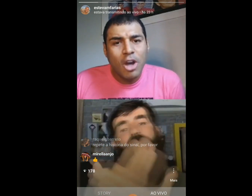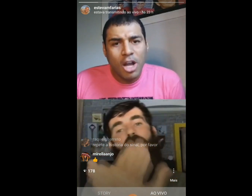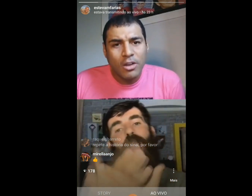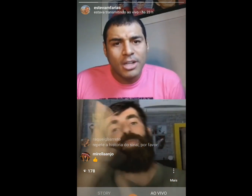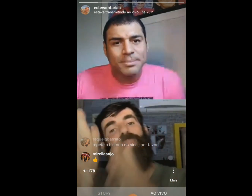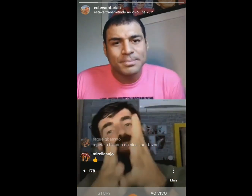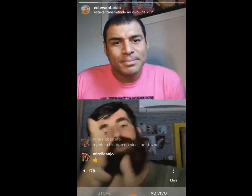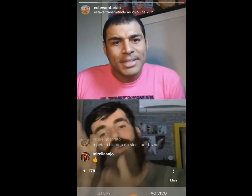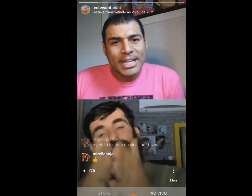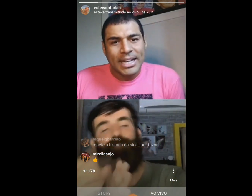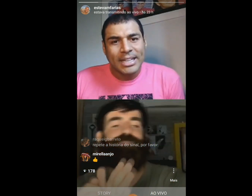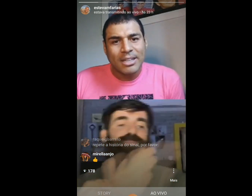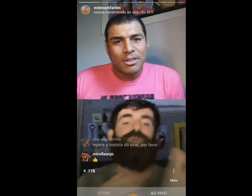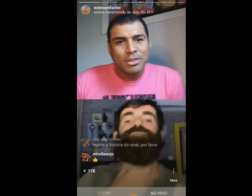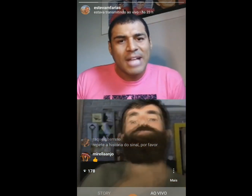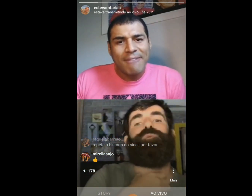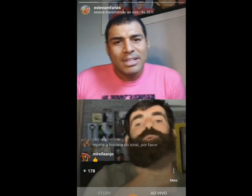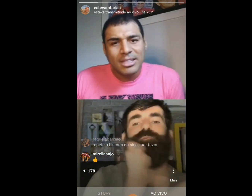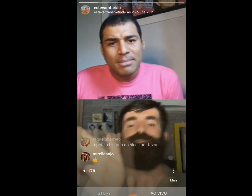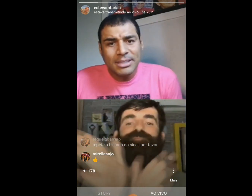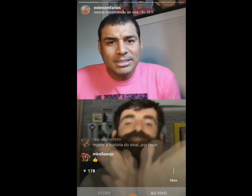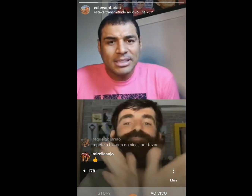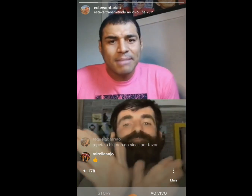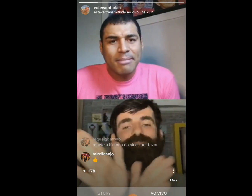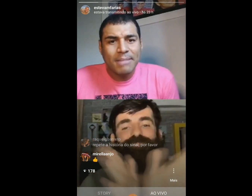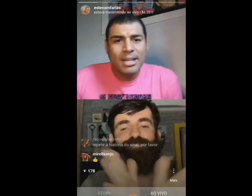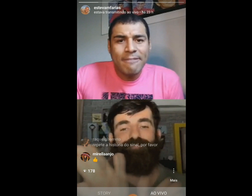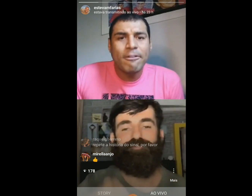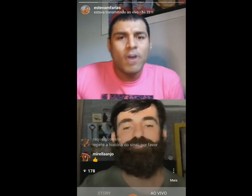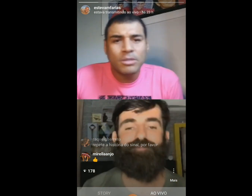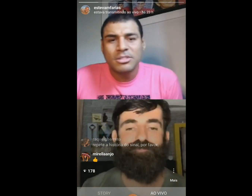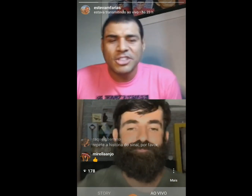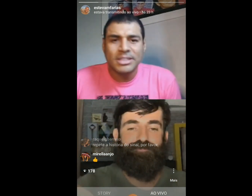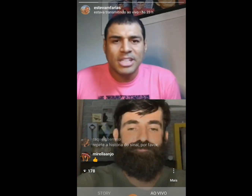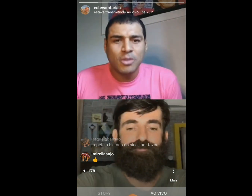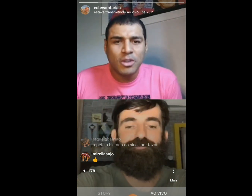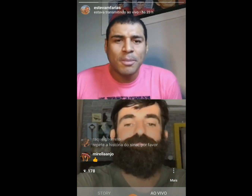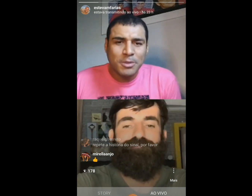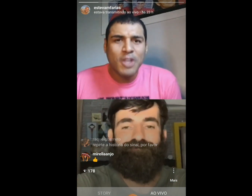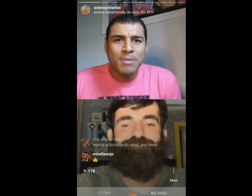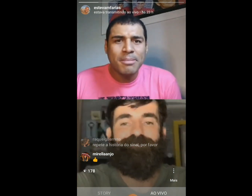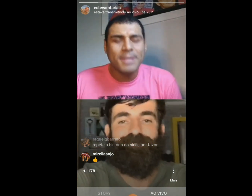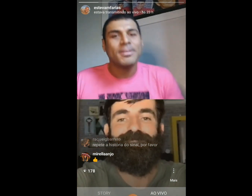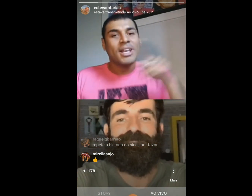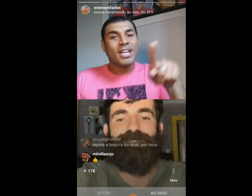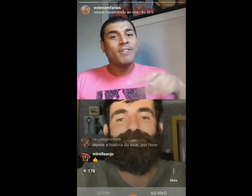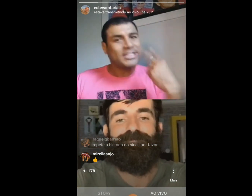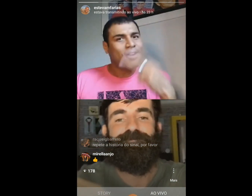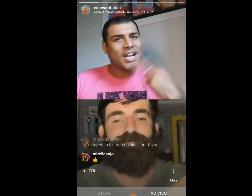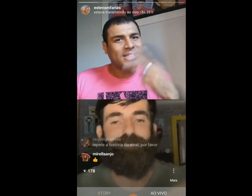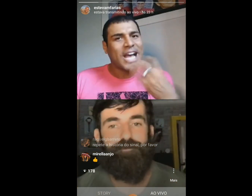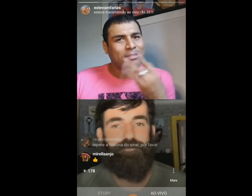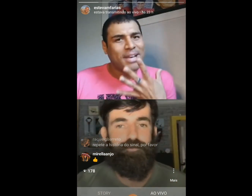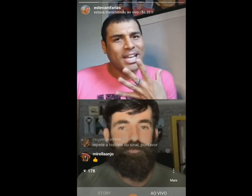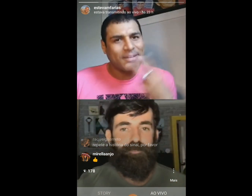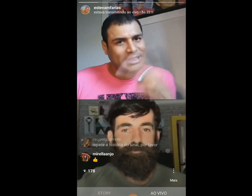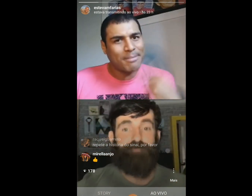aprendia Libras, né, usava Libras e fazia também a fono, para ter essa acessibilidade. E você oralizado bem? Você bem